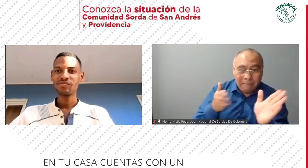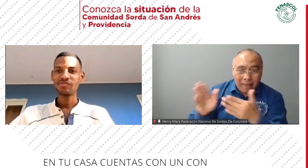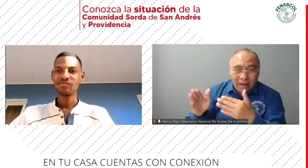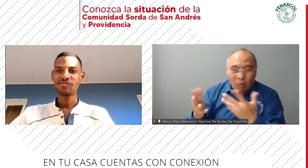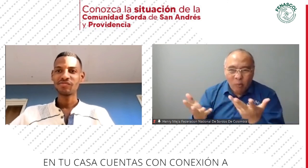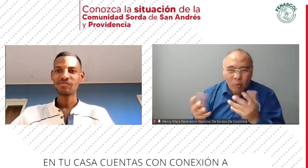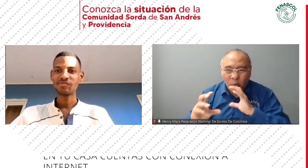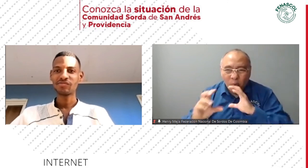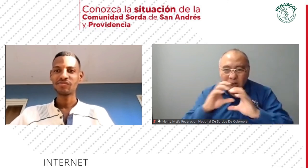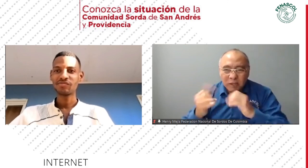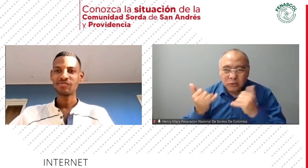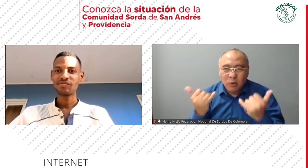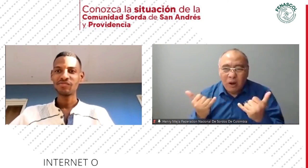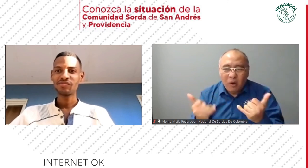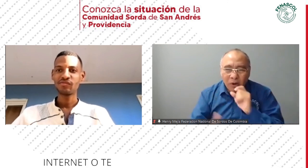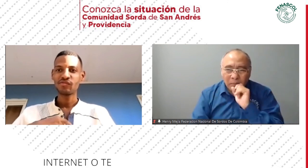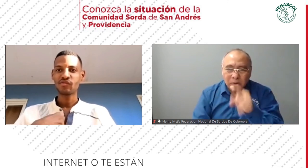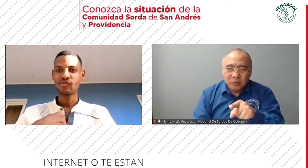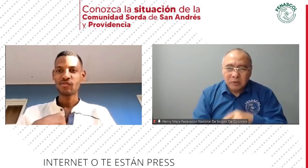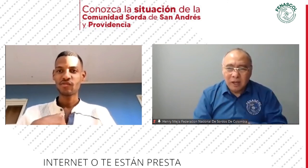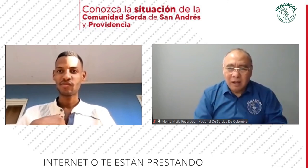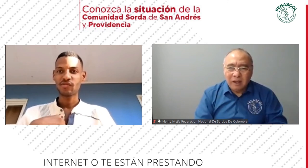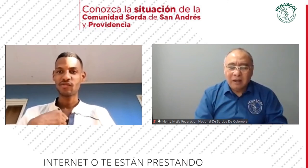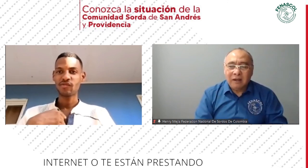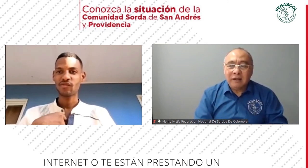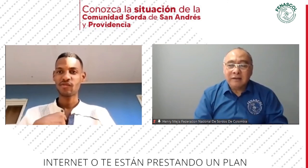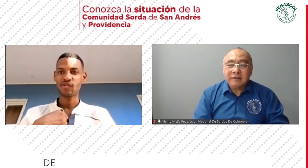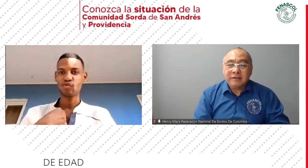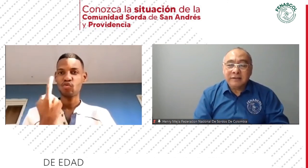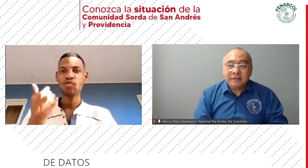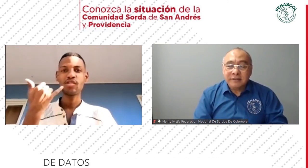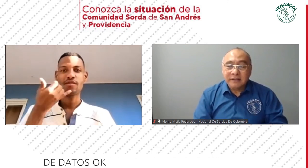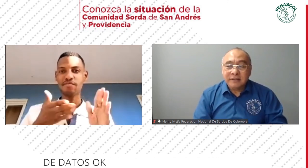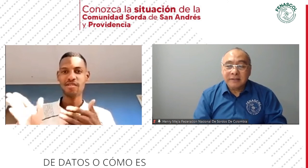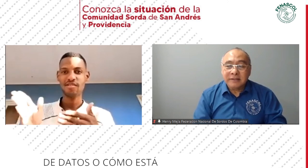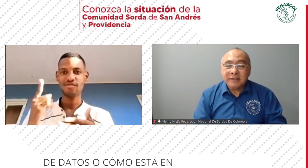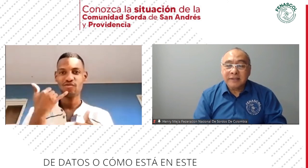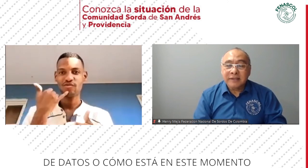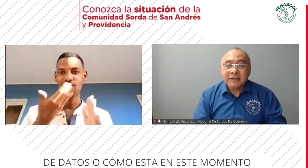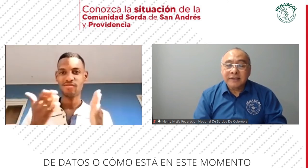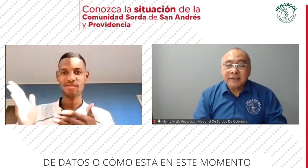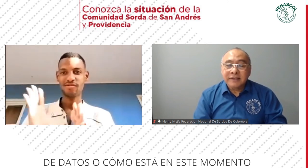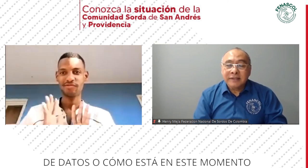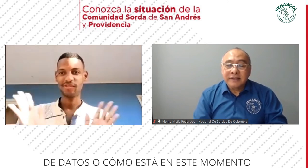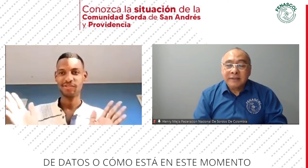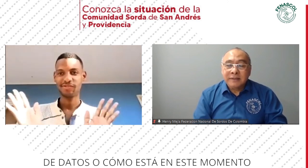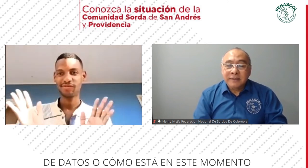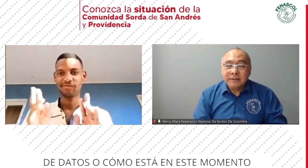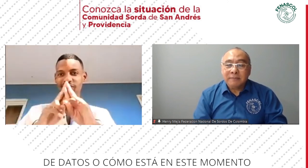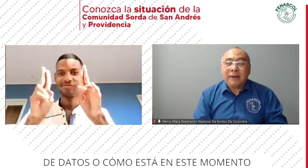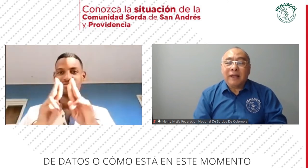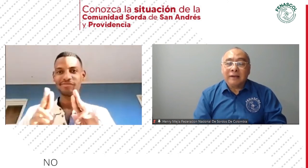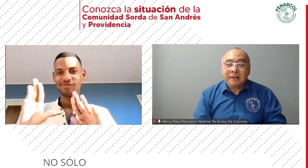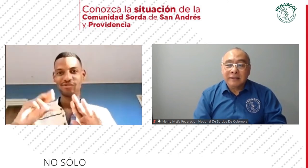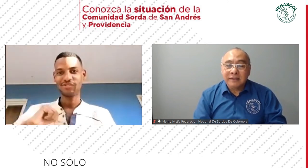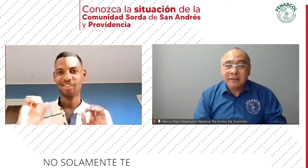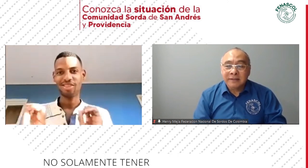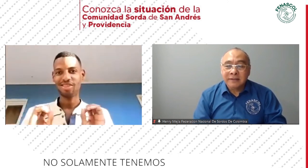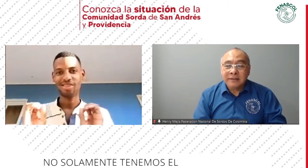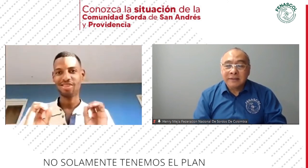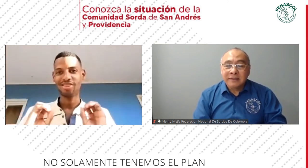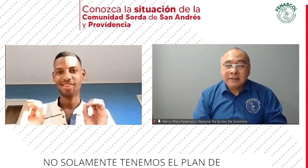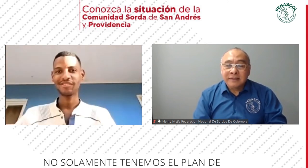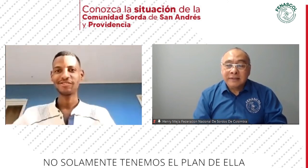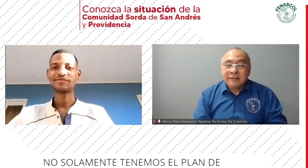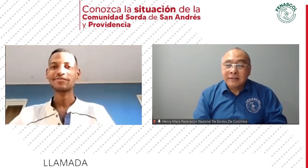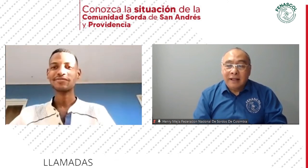conexión a internet o te están prestando un plan de datos o cómo está en este momento no solamente tenemos